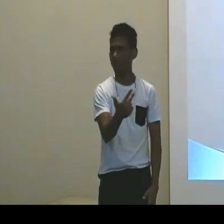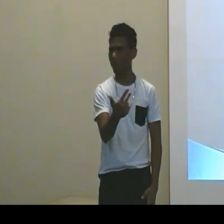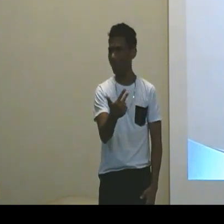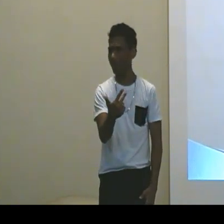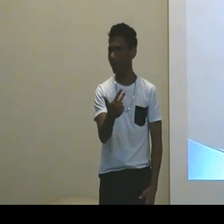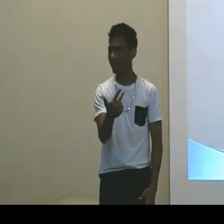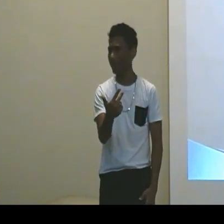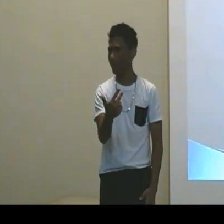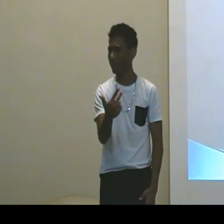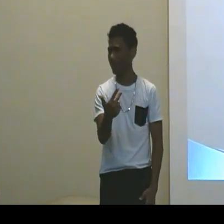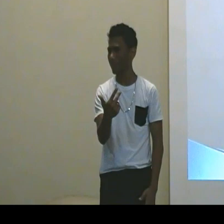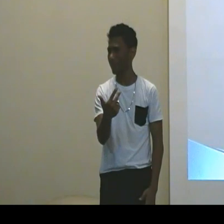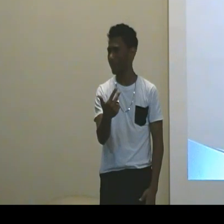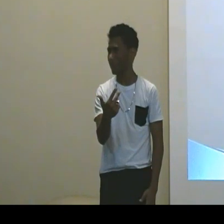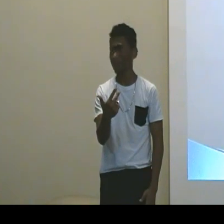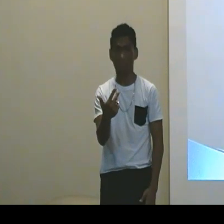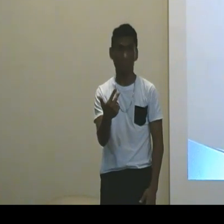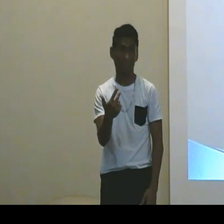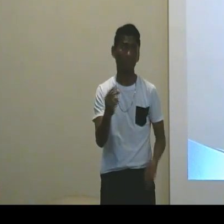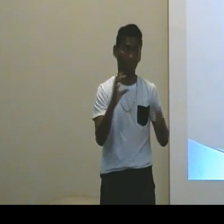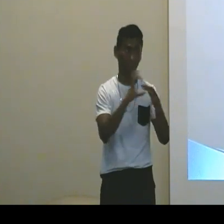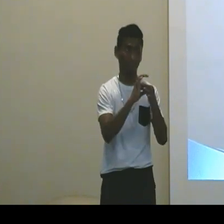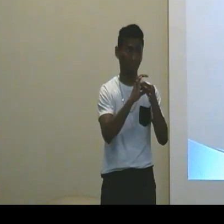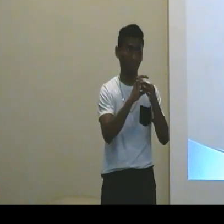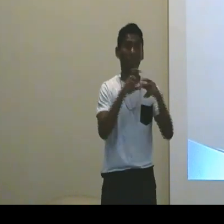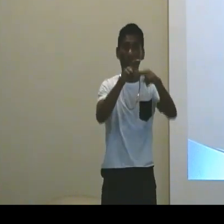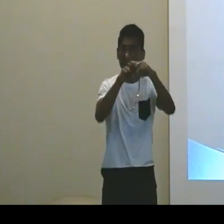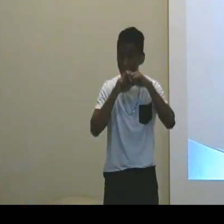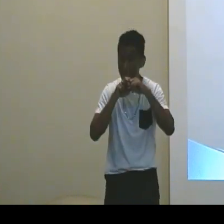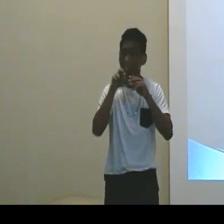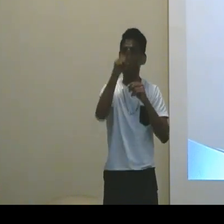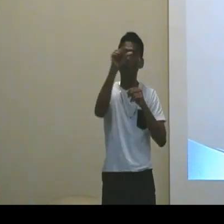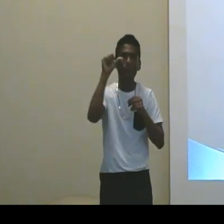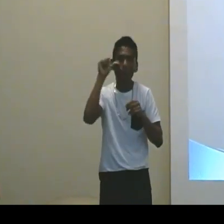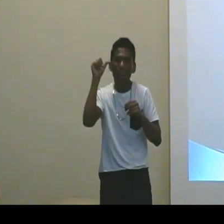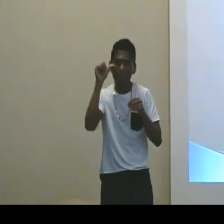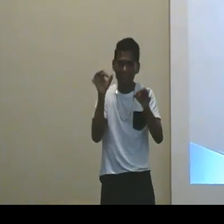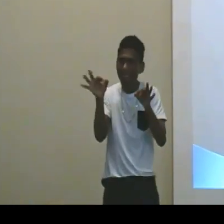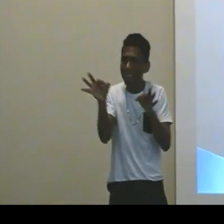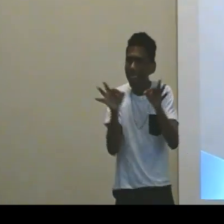para me comunicar. Eu uso Libras. Eu sou falante de Libras.